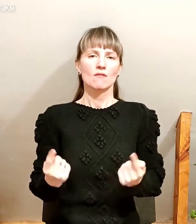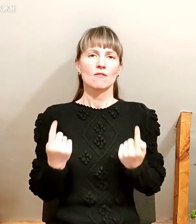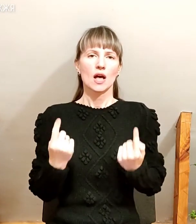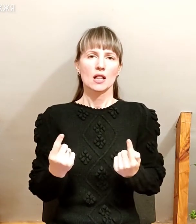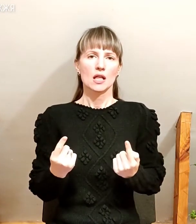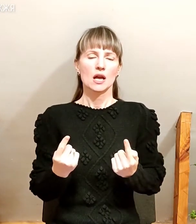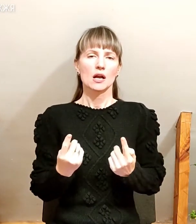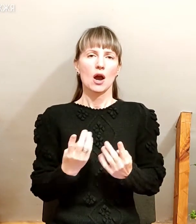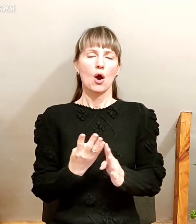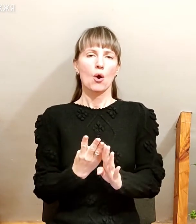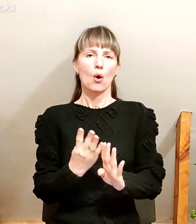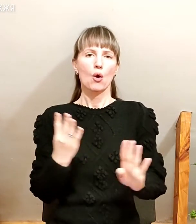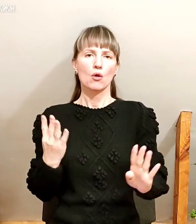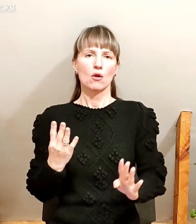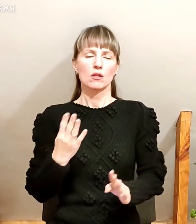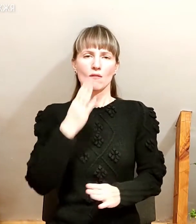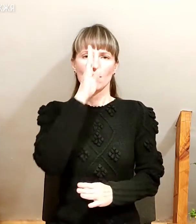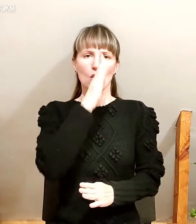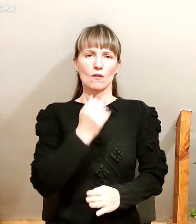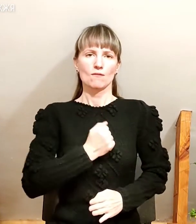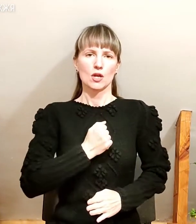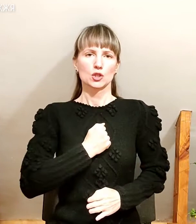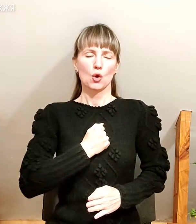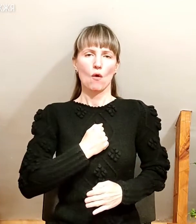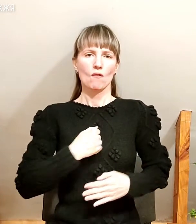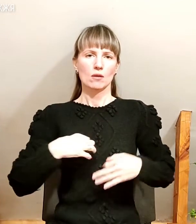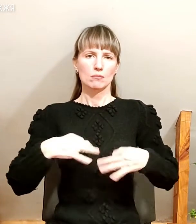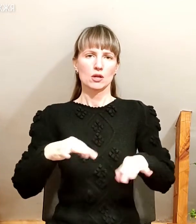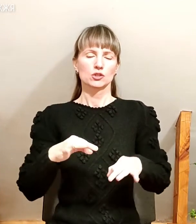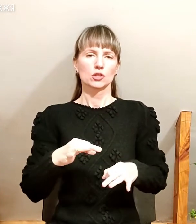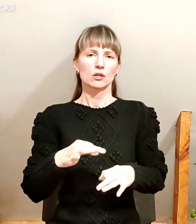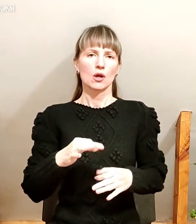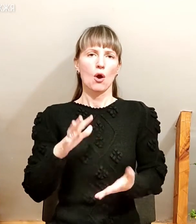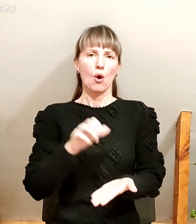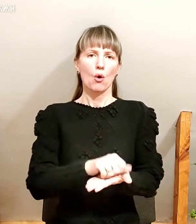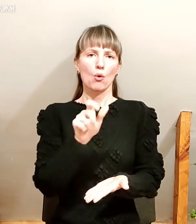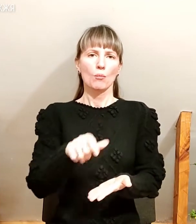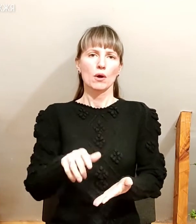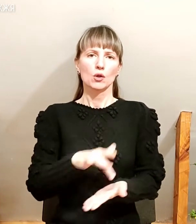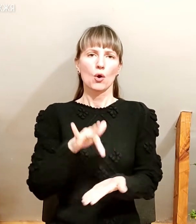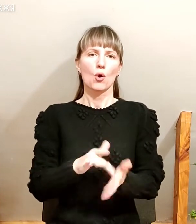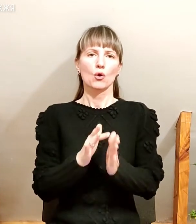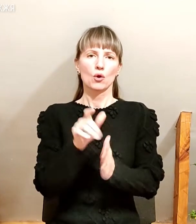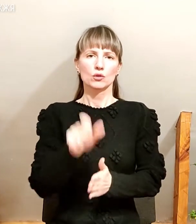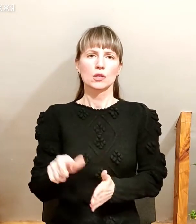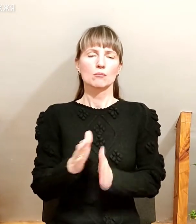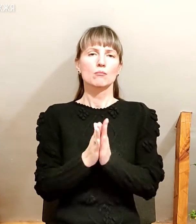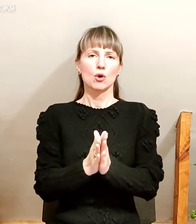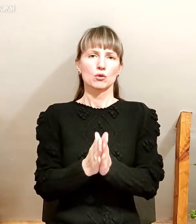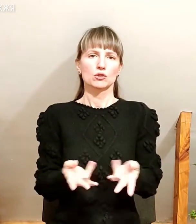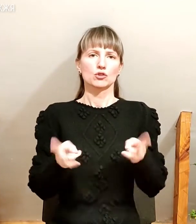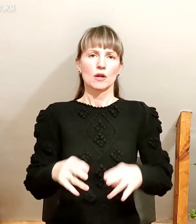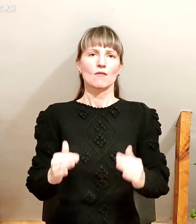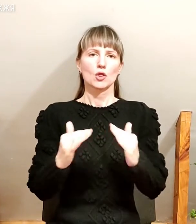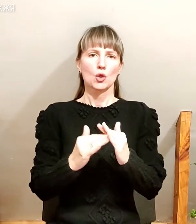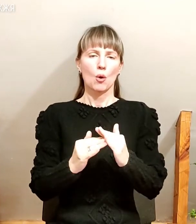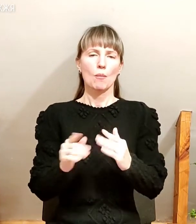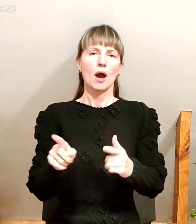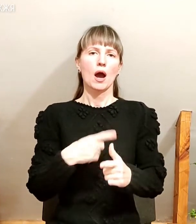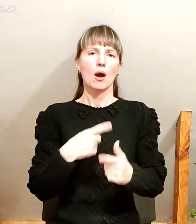ворожої військової техніки окупантів. Містян просять залишатися вдома або за сигналу тривоги опускатися в укриття. Про все